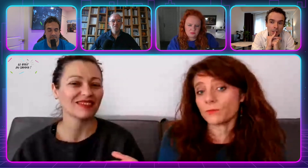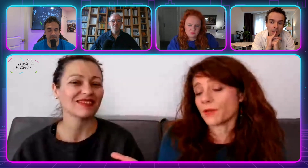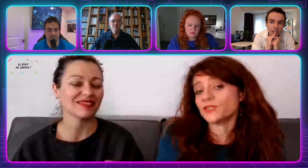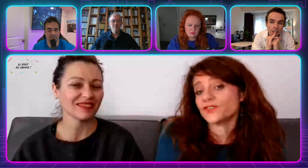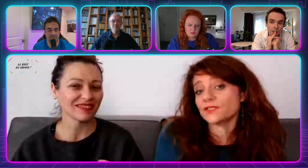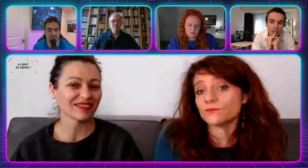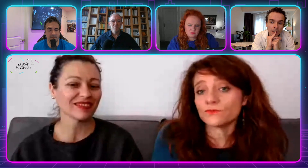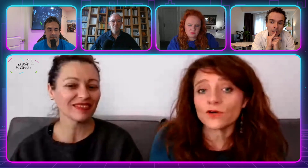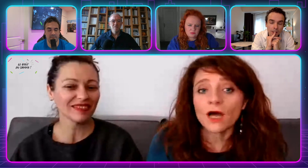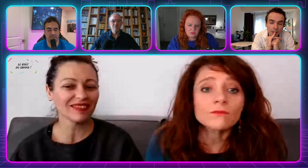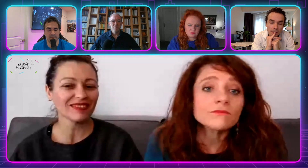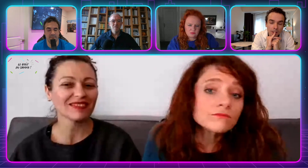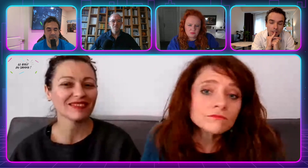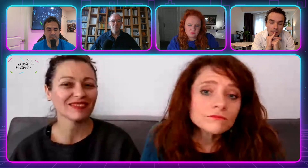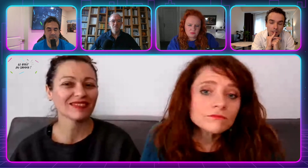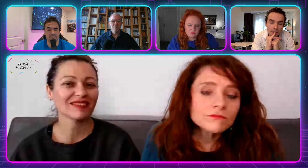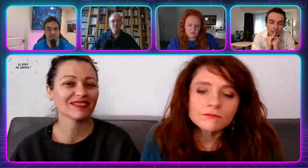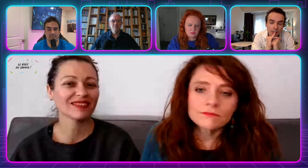l'anglais, pas Betty. Voilà.